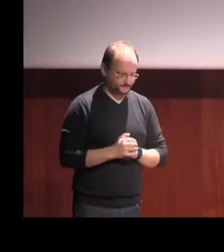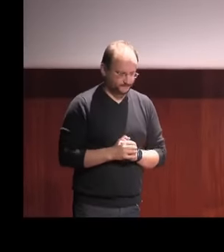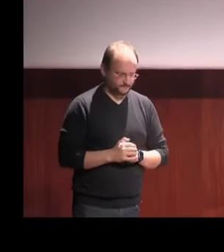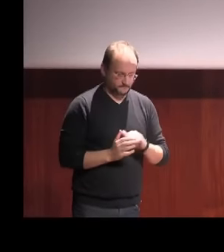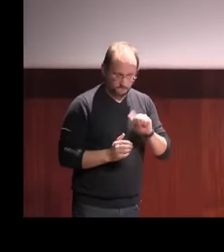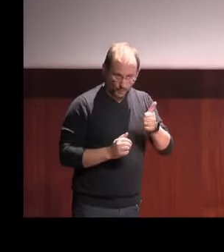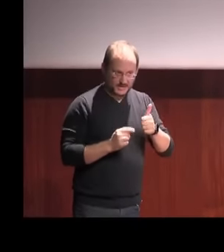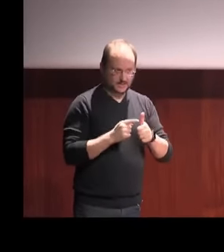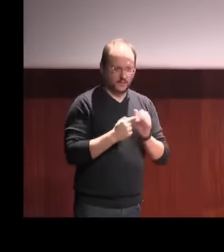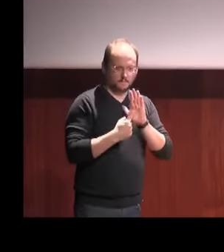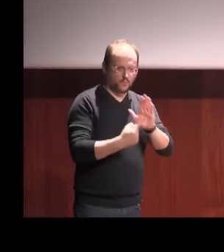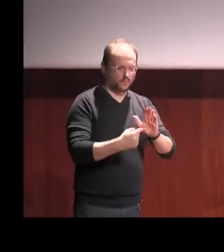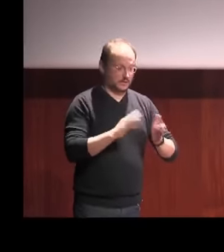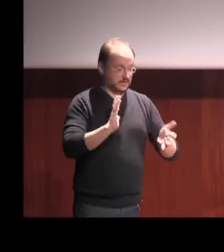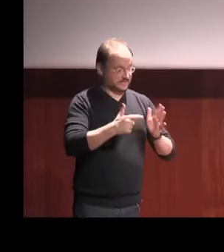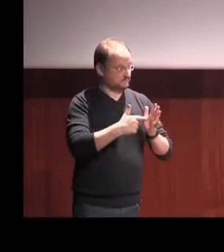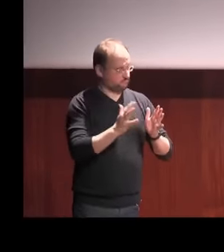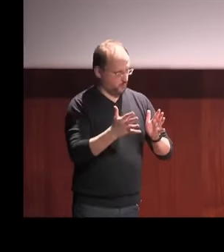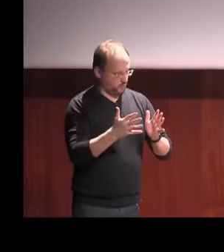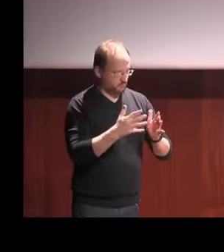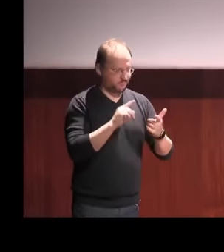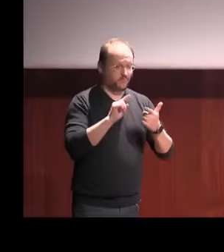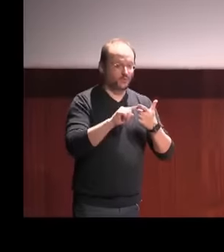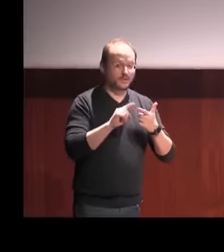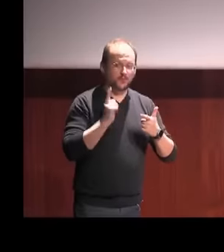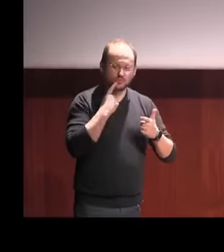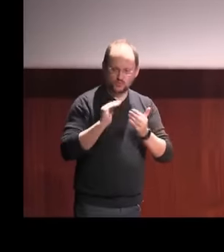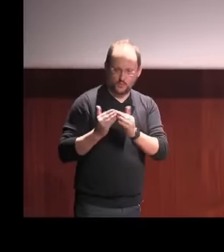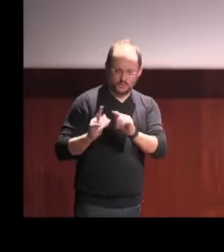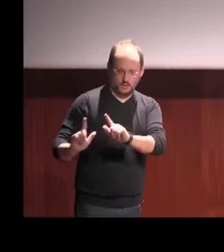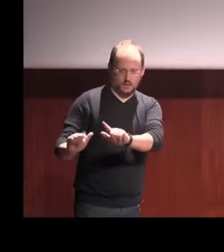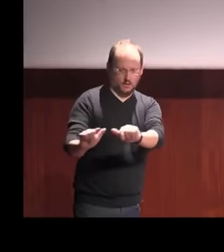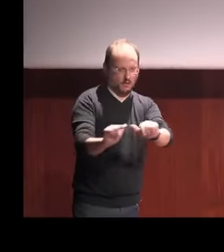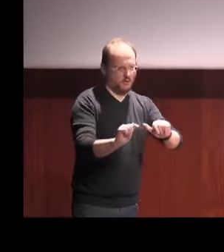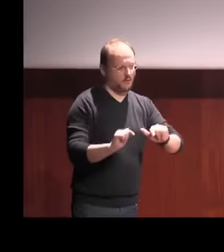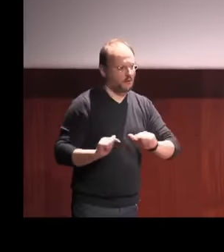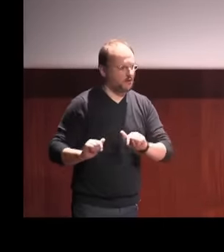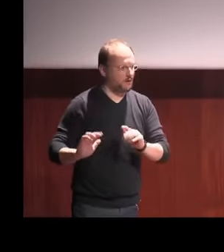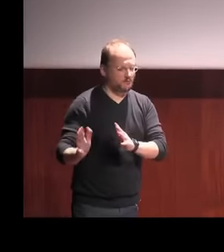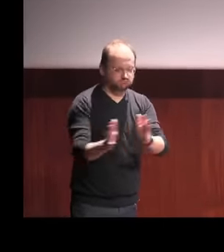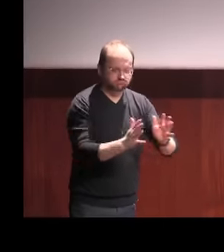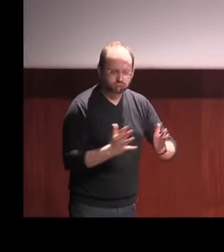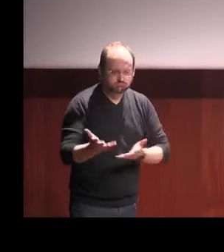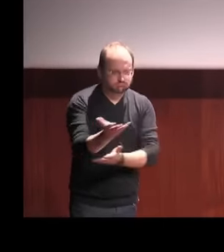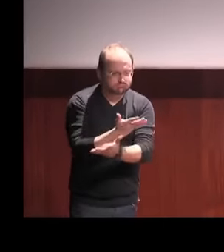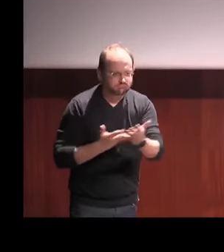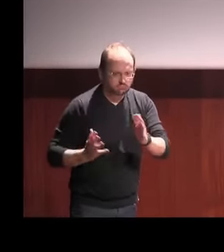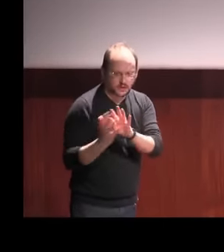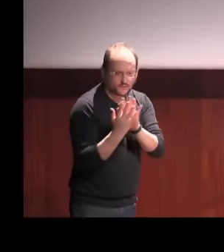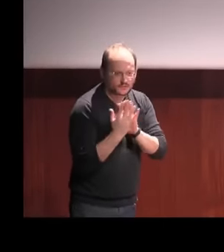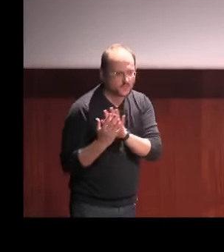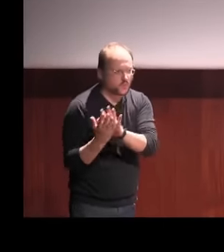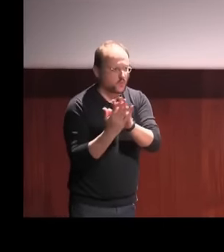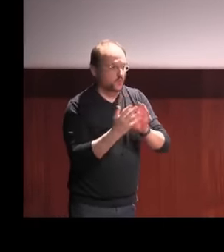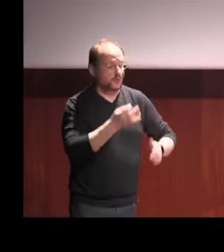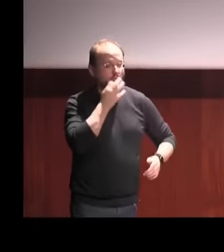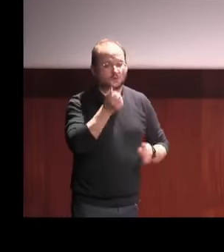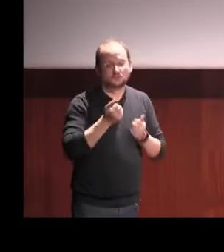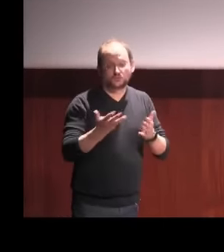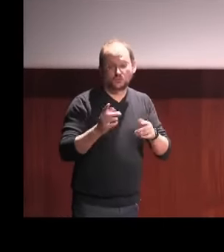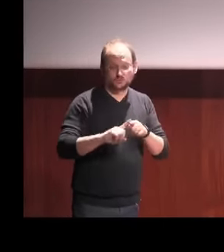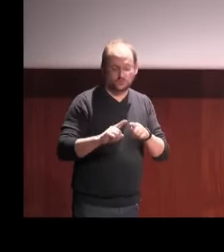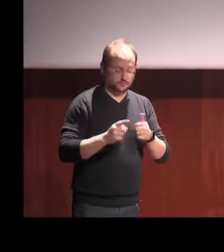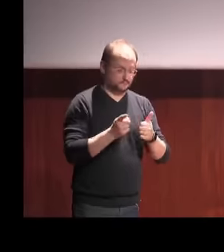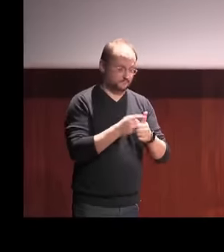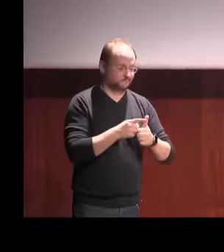Alors, c'est assez court, mais ce qui est intéressant, c'est qu'il parle de la langue des signes, il parle de l'existence d'une communauté sourde